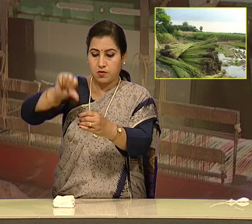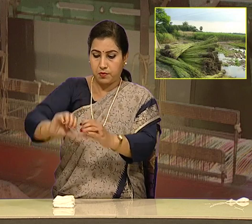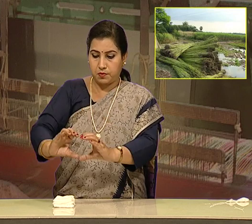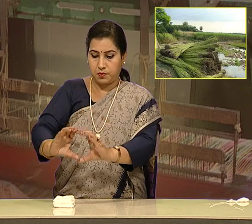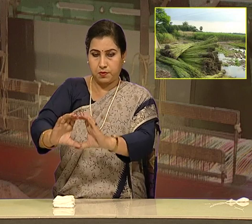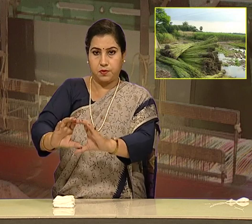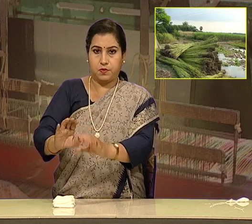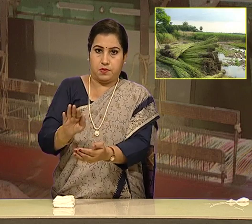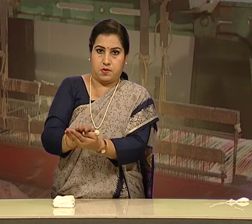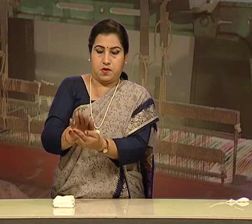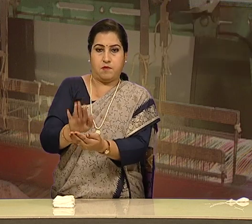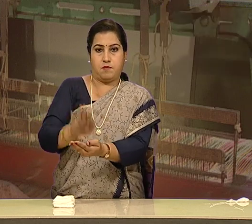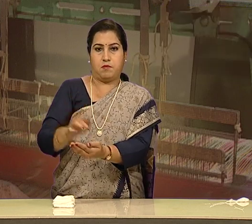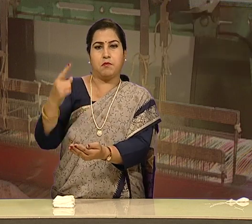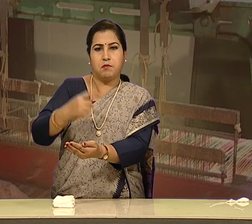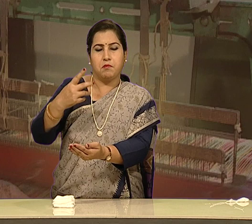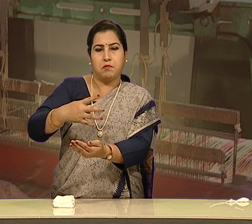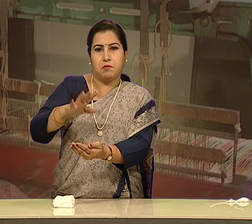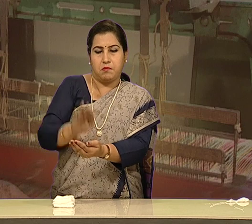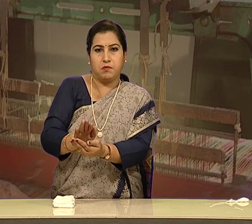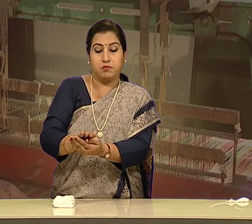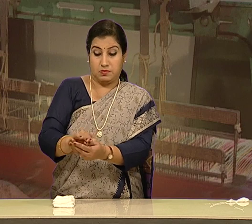रखा जाएगा और गलने के बाद